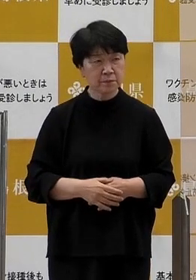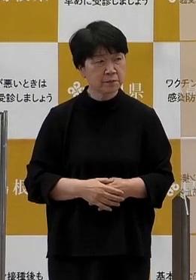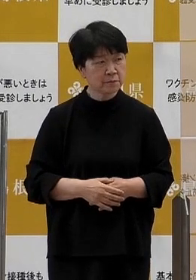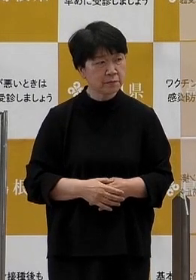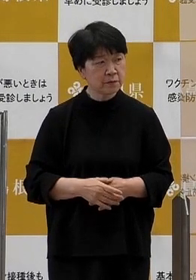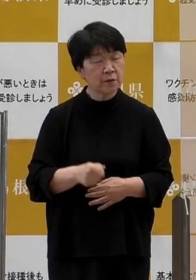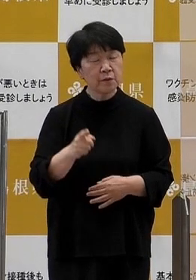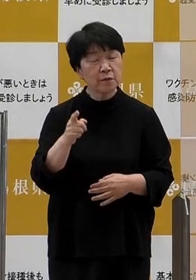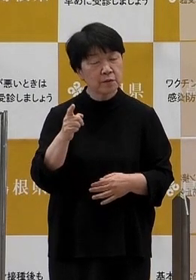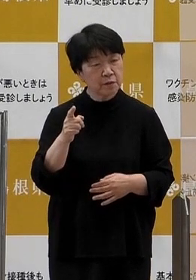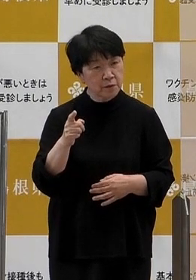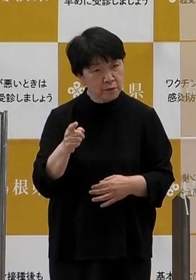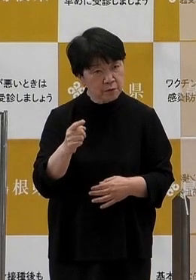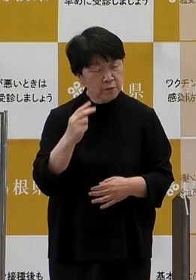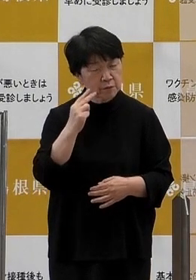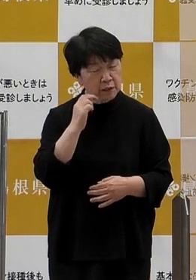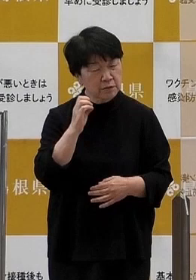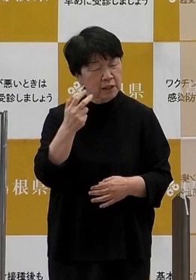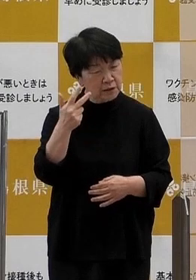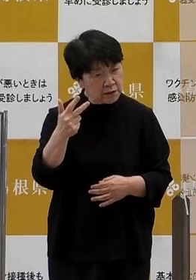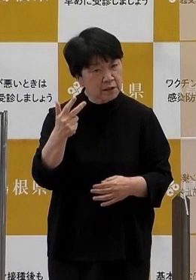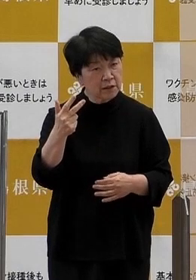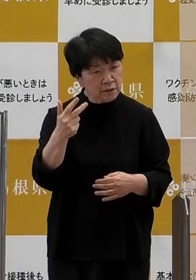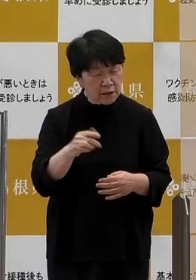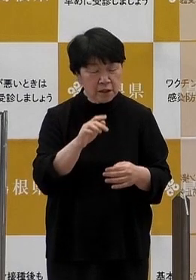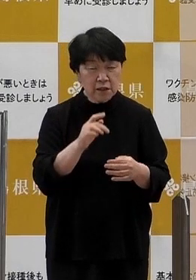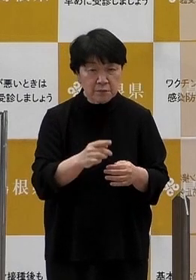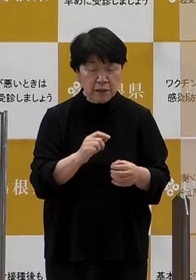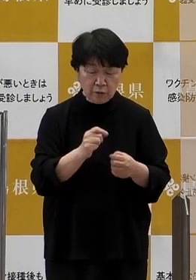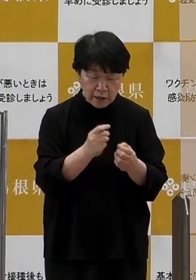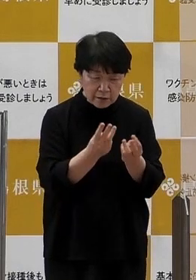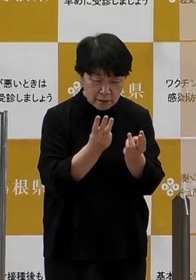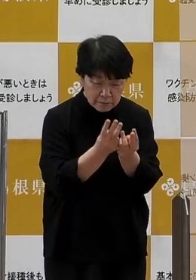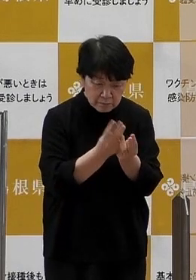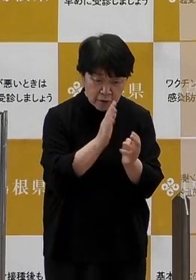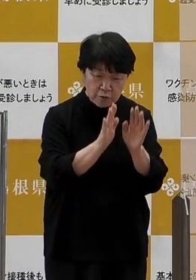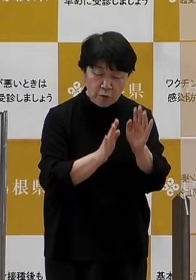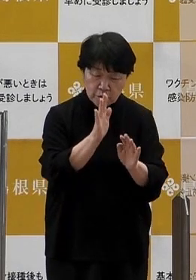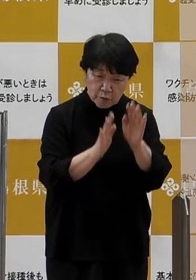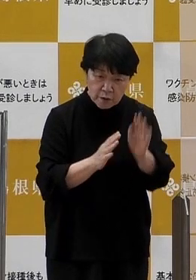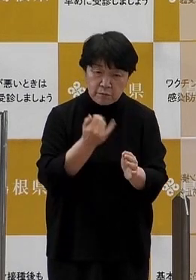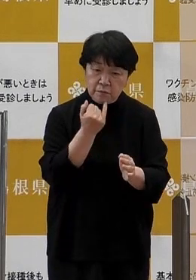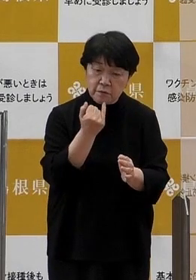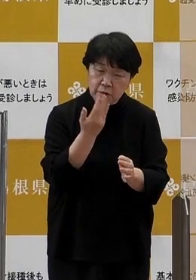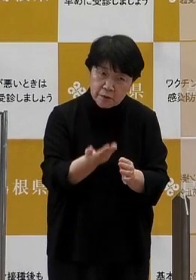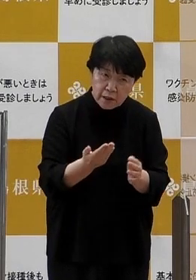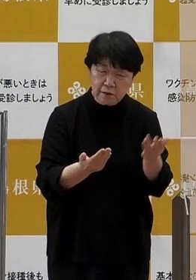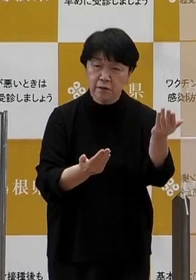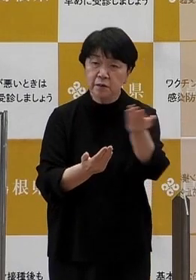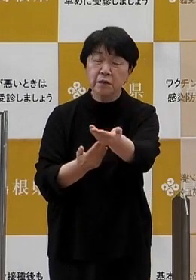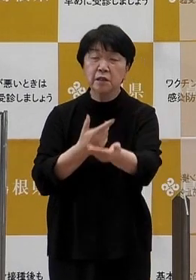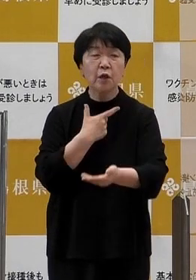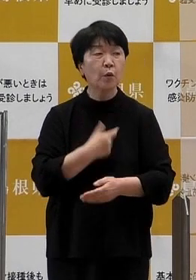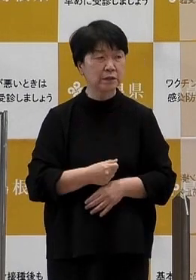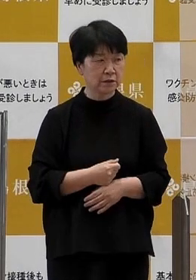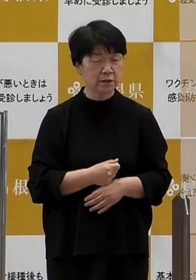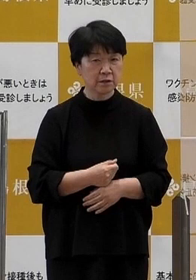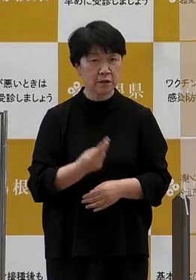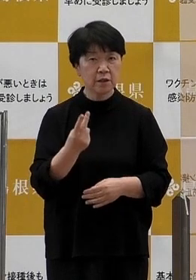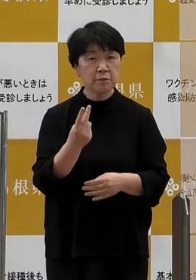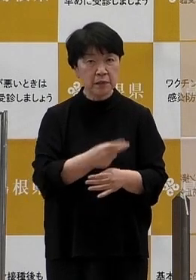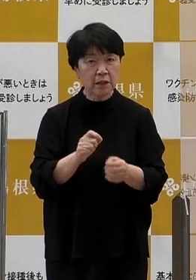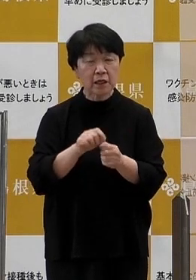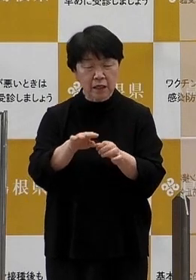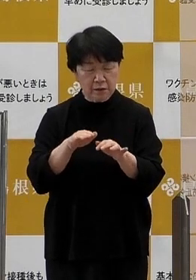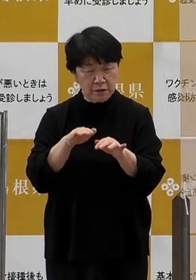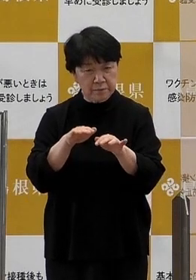この数字で大丈夫だと思っているのか、それとも感染を抑える魔法のスティックを